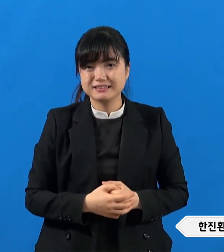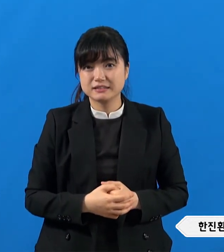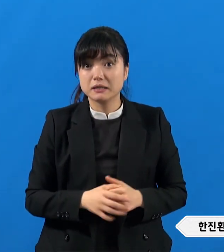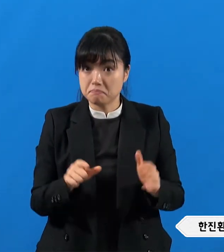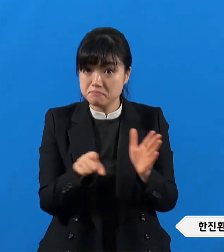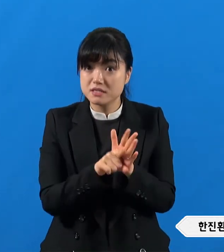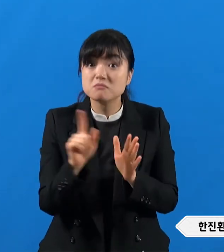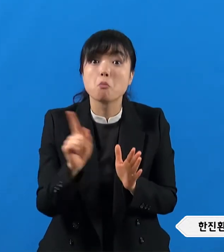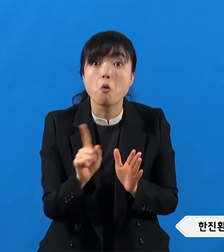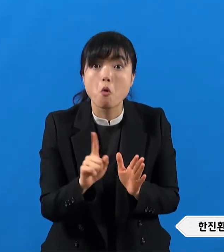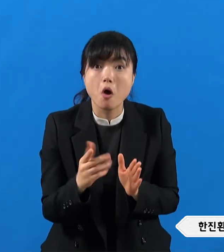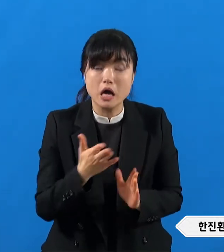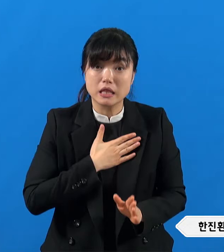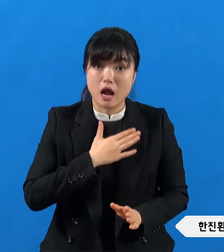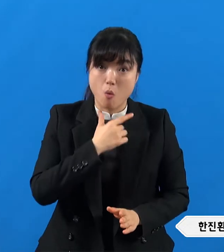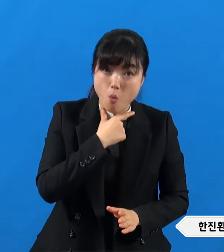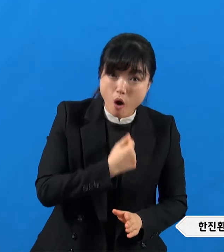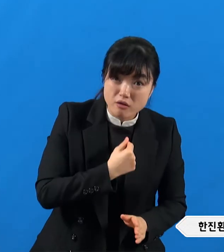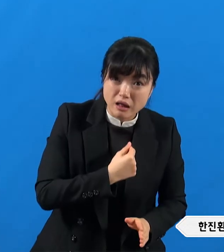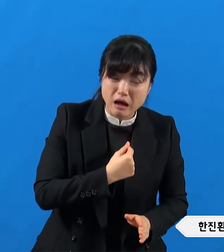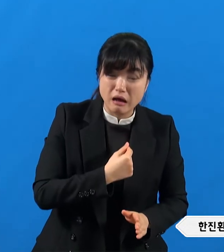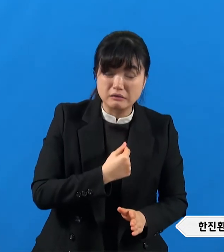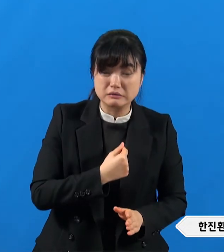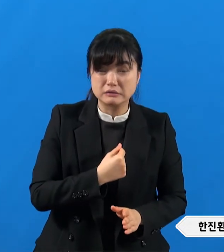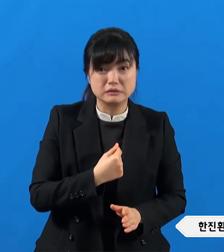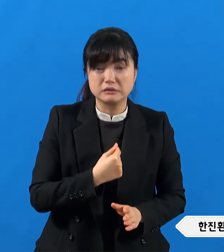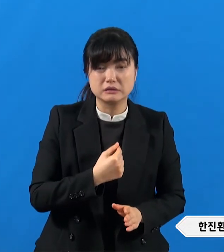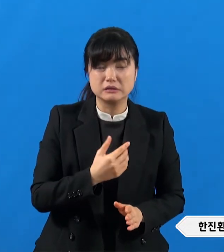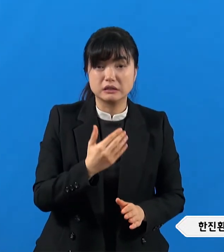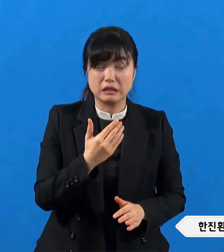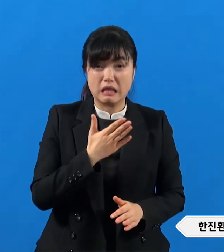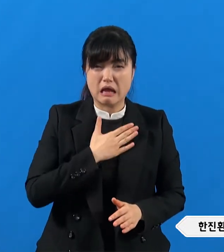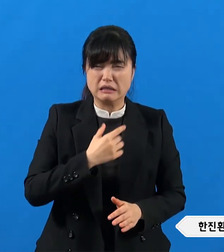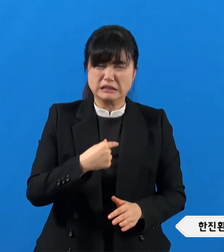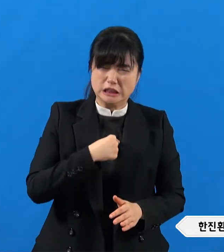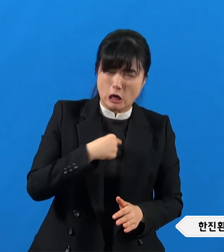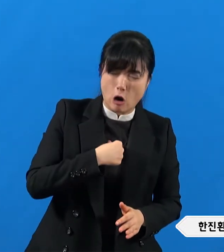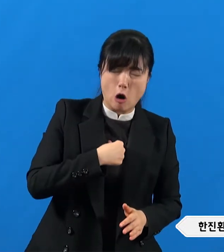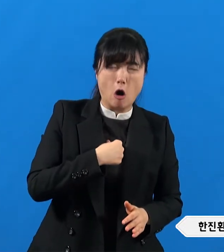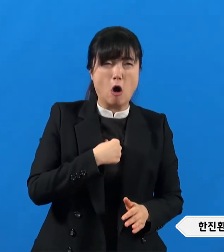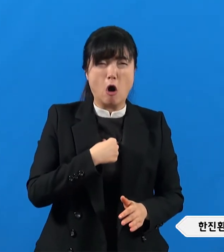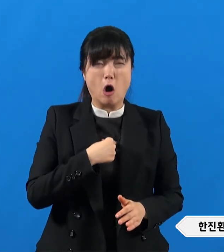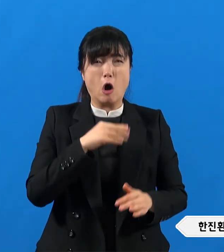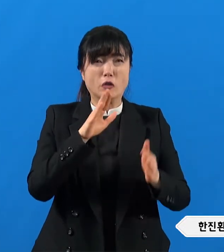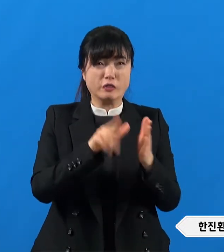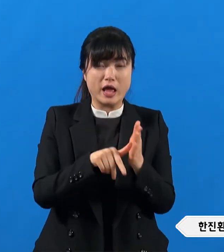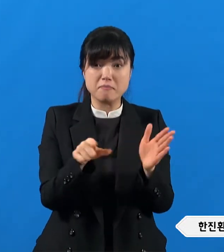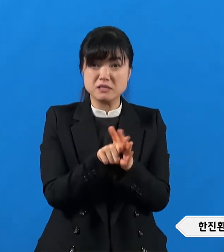믿음은 내가 원하지도 않는데 억지로 뭘 보았다고 해서 생기는 것이 아닙니다.